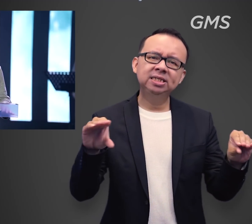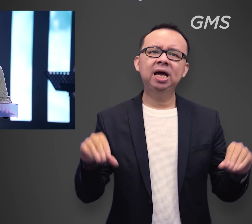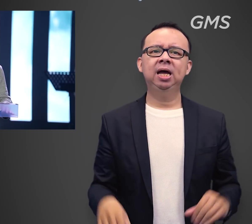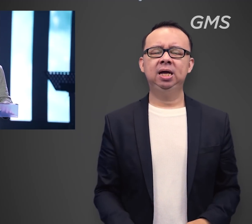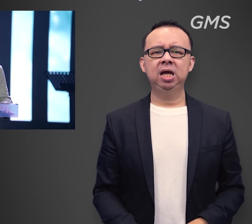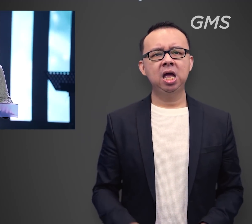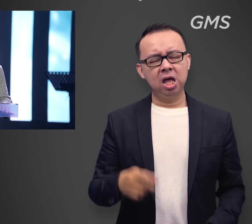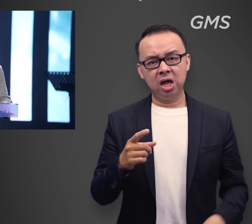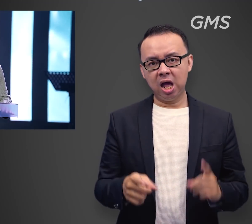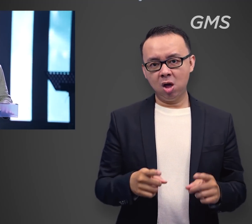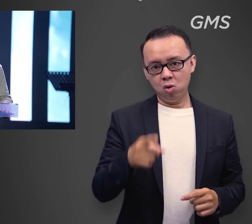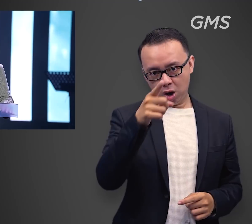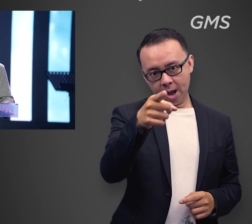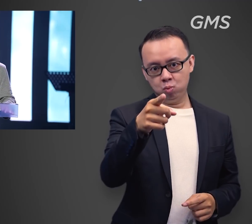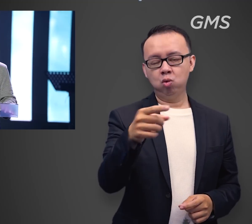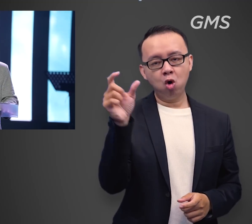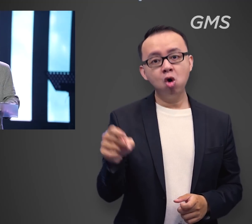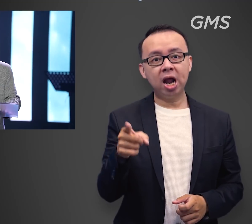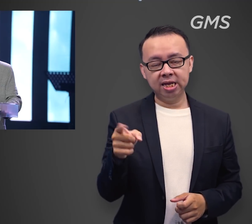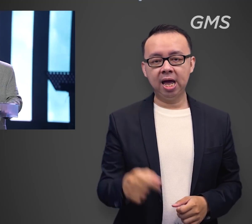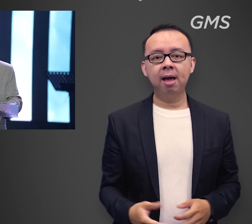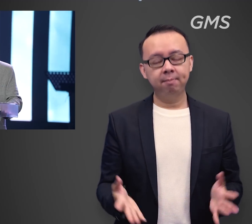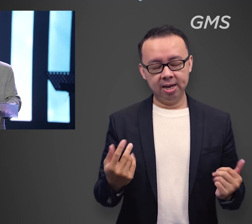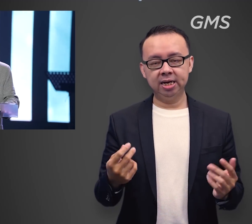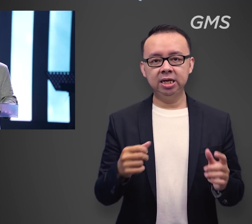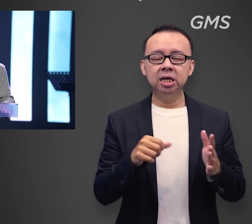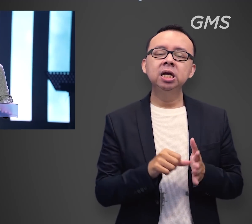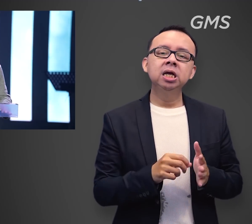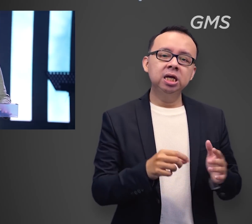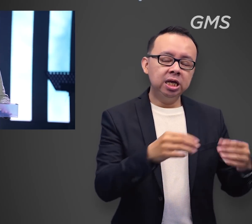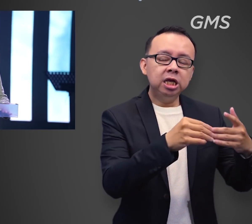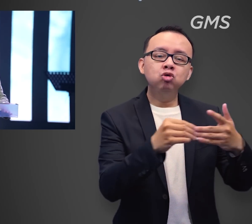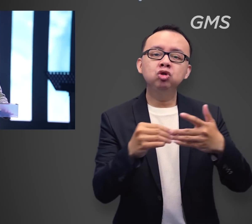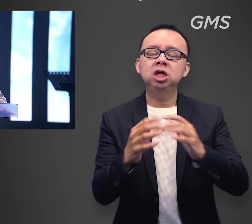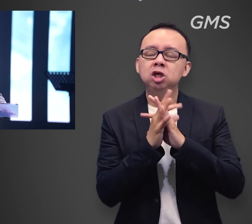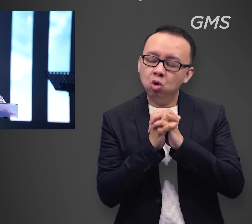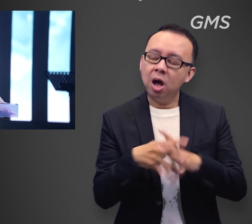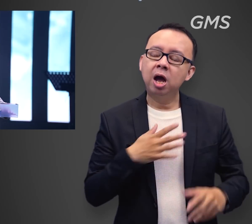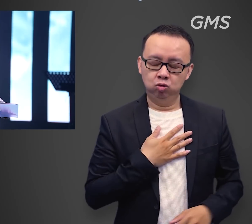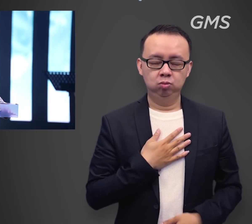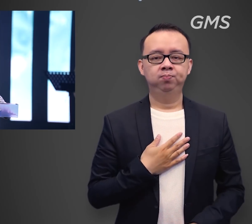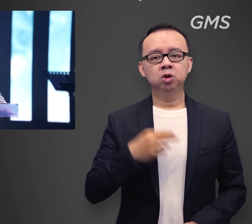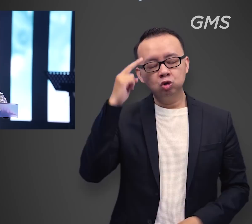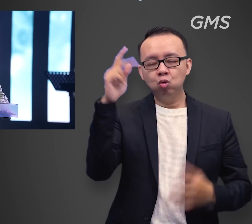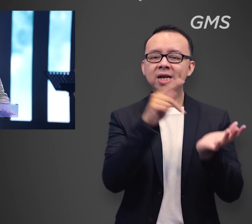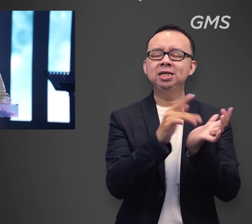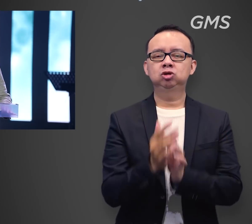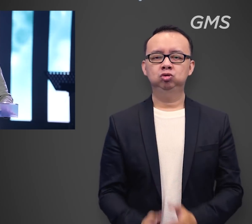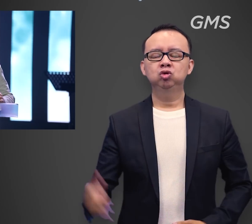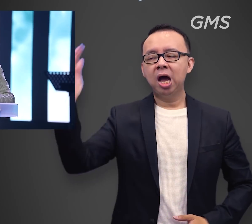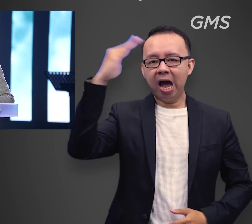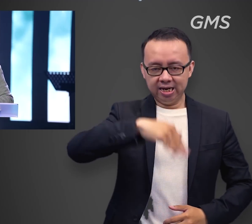Kalau Anda adalah orangnya, mari ikuti doa saya bersama-sama. Tuhan Yesus, hari